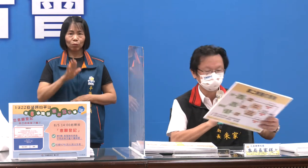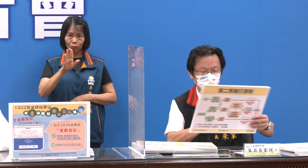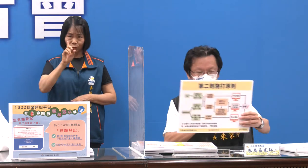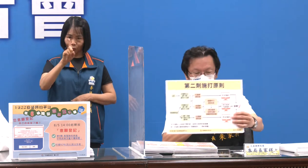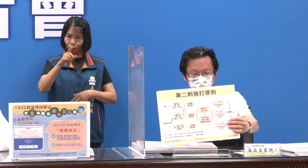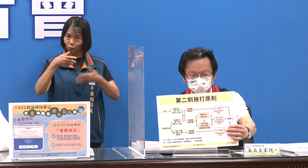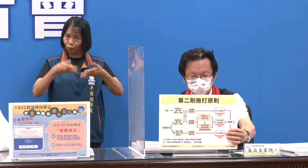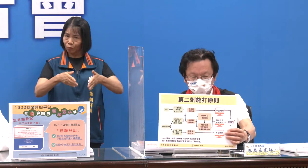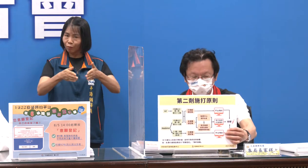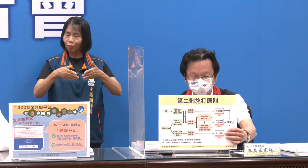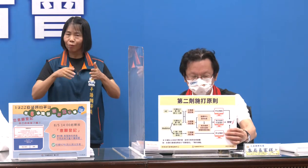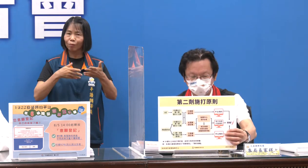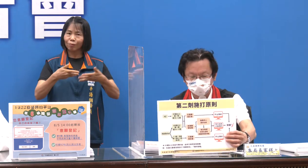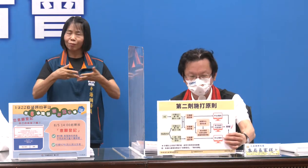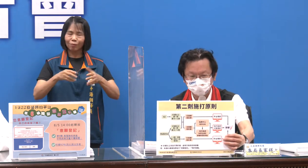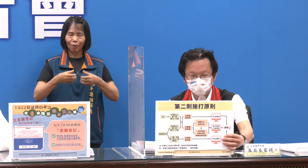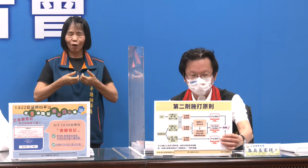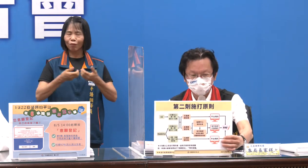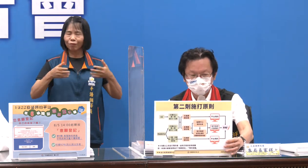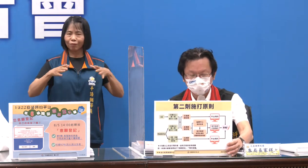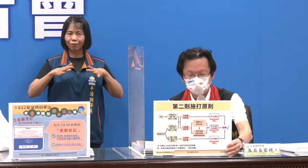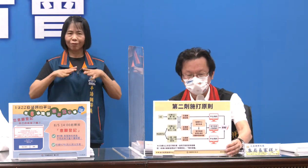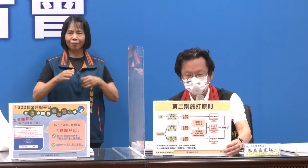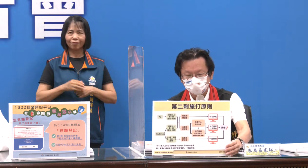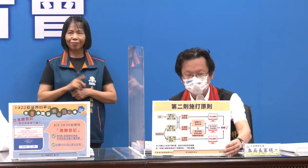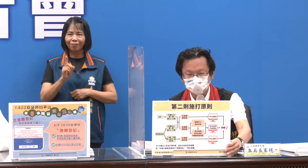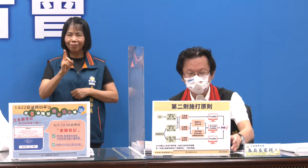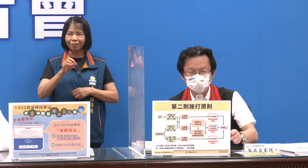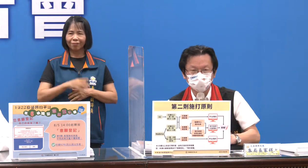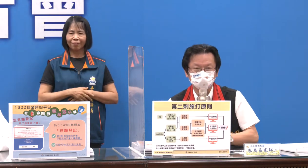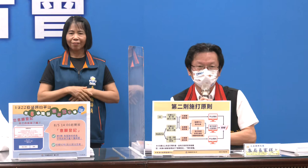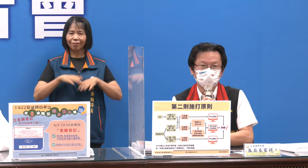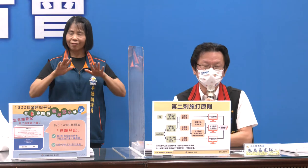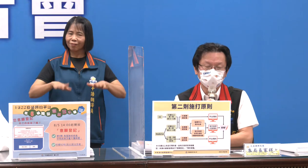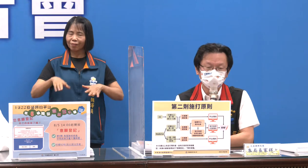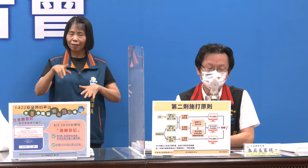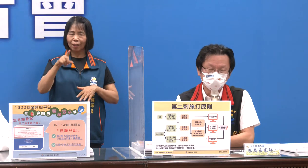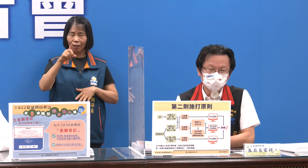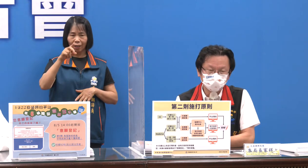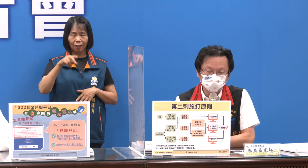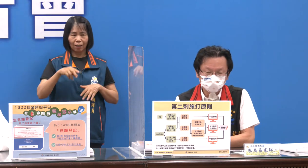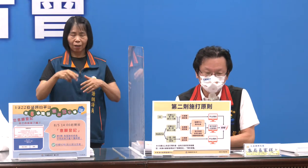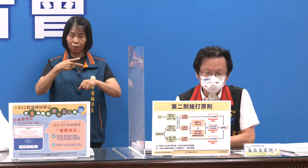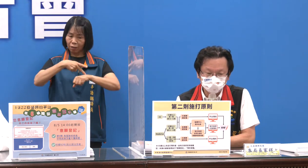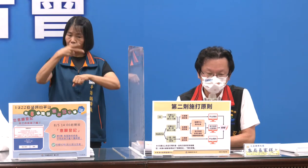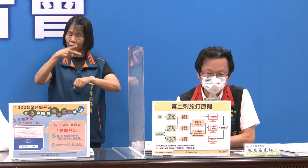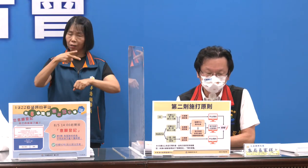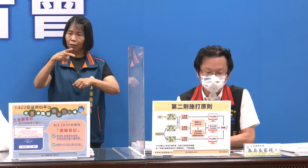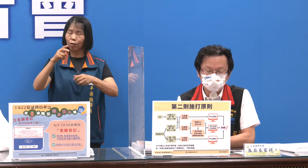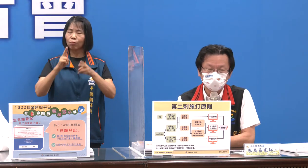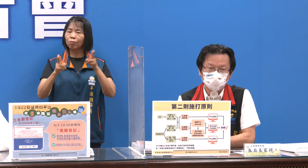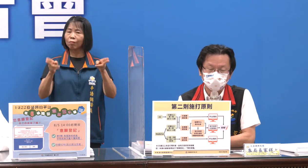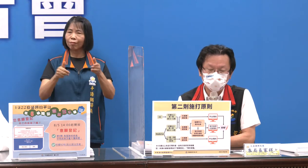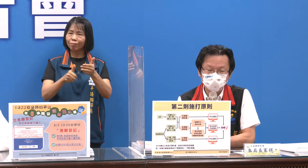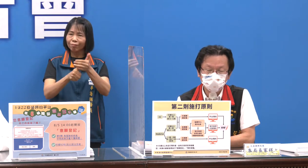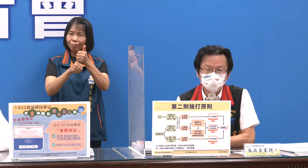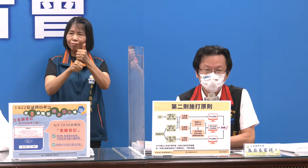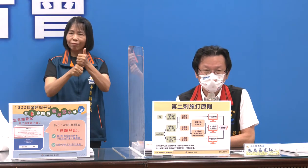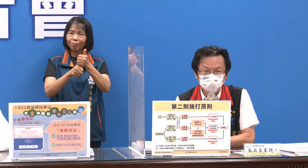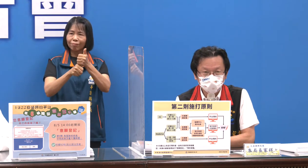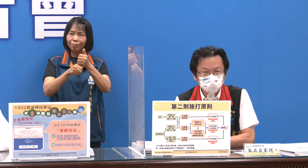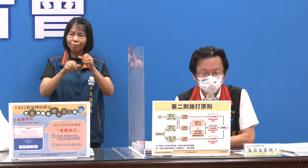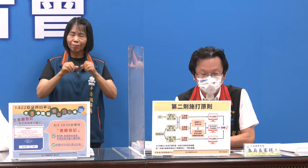重要的讯息跟各位来分享啊。那今天中午今天2点钟的中央疫情指挥中心已